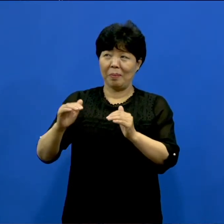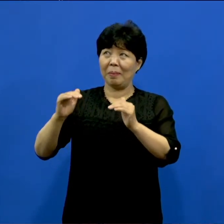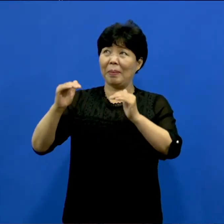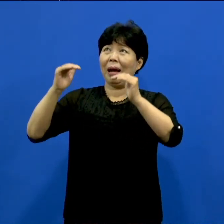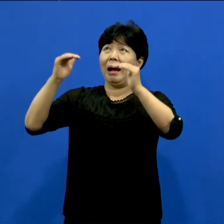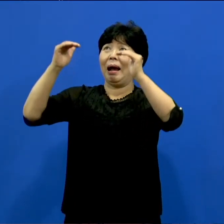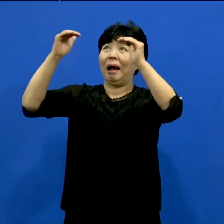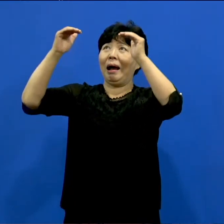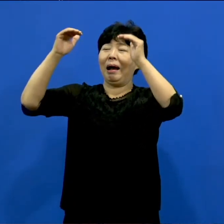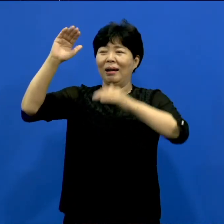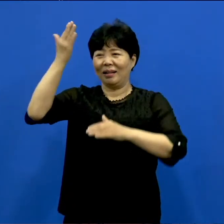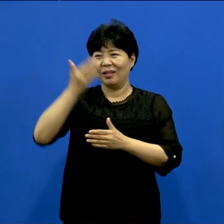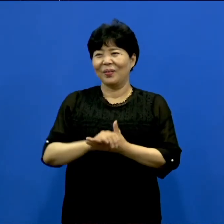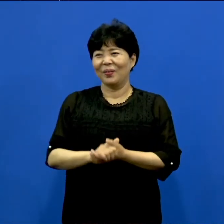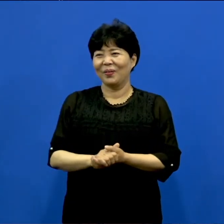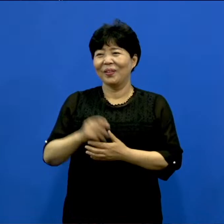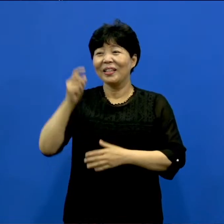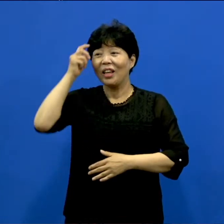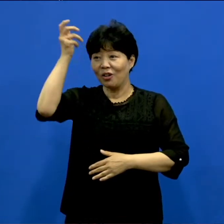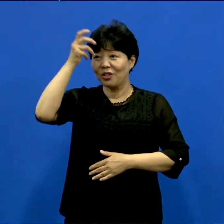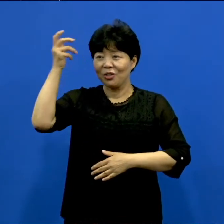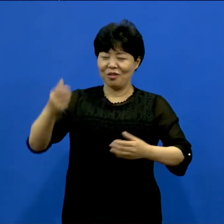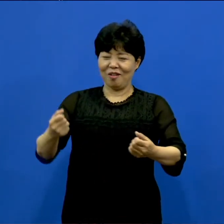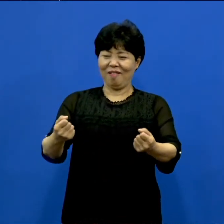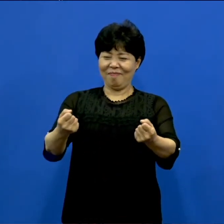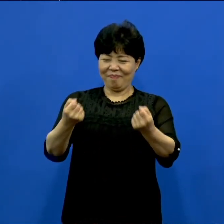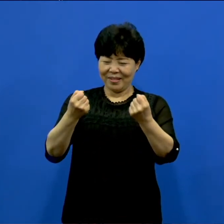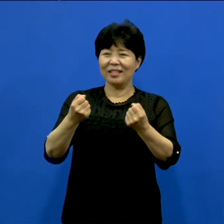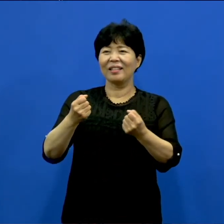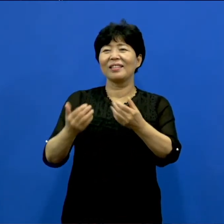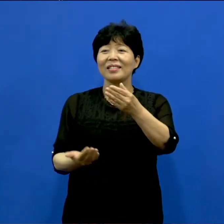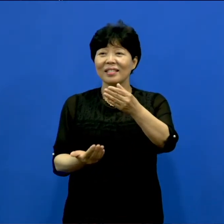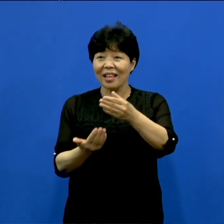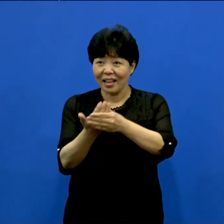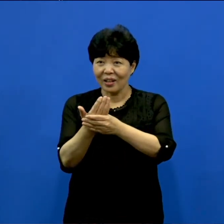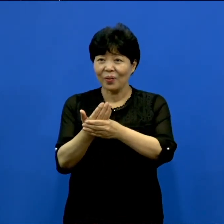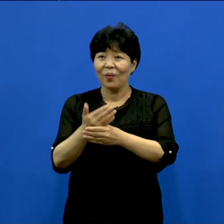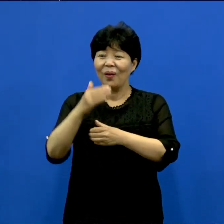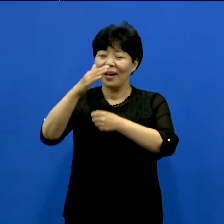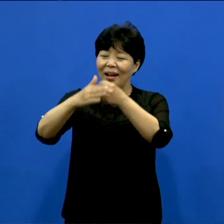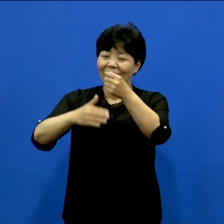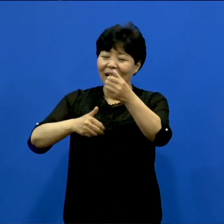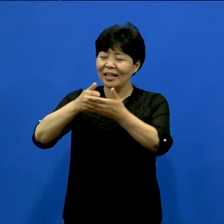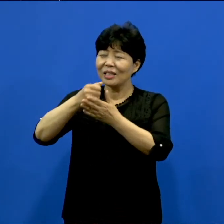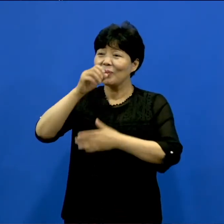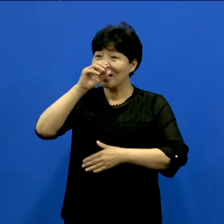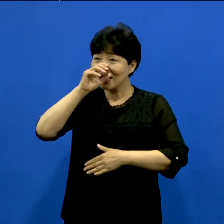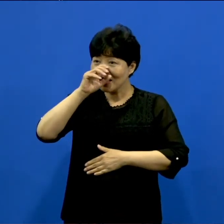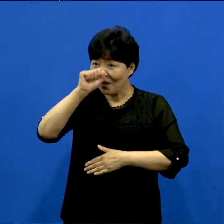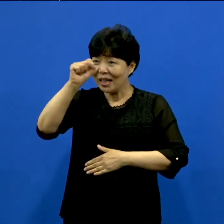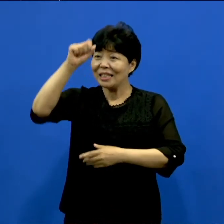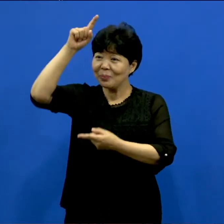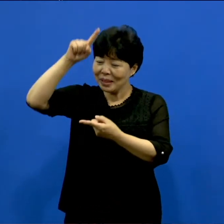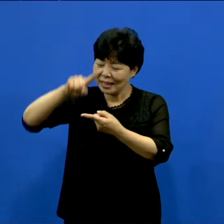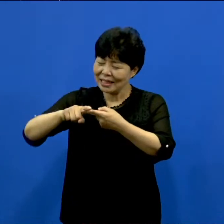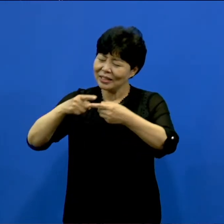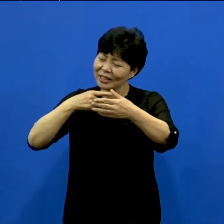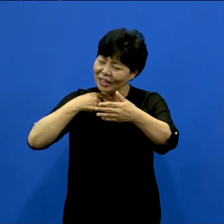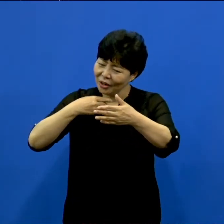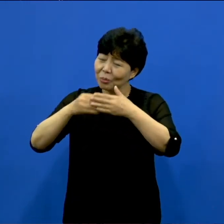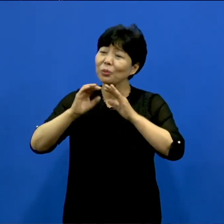영적 근력이 생기고, 그래서 하나님의 선하심을 많이 경험할수록 그 삶은 더 영적으로 깊어지게